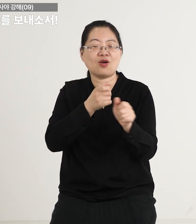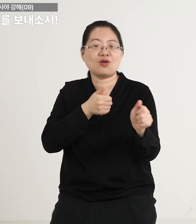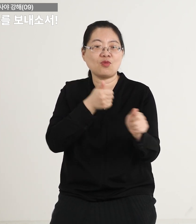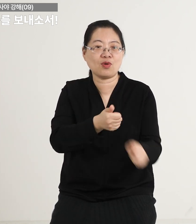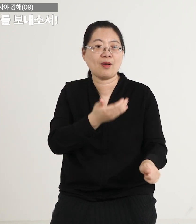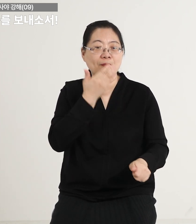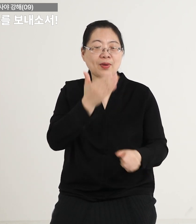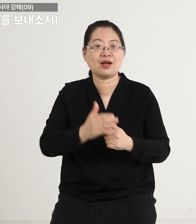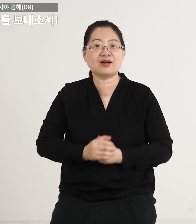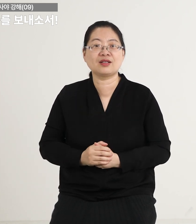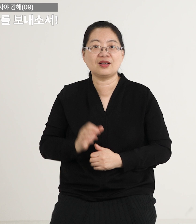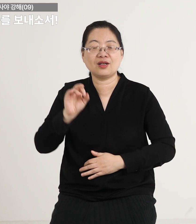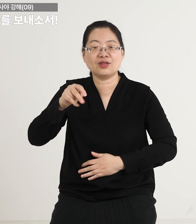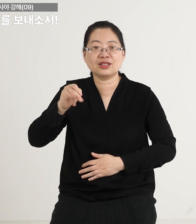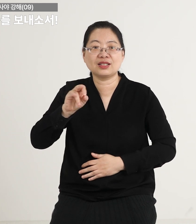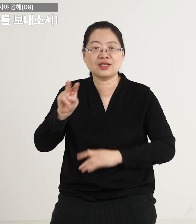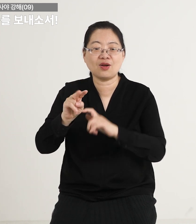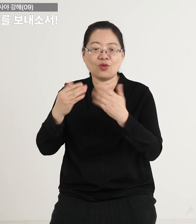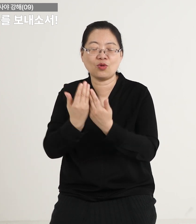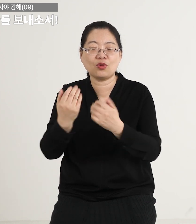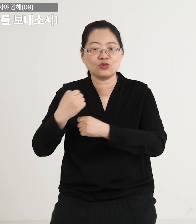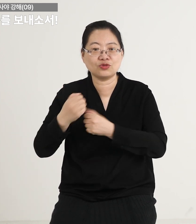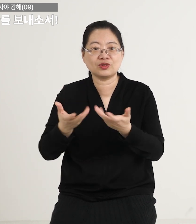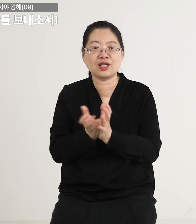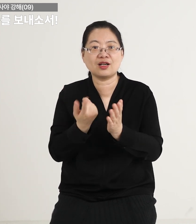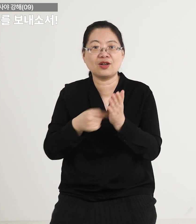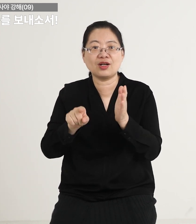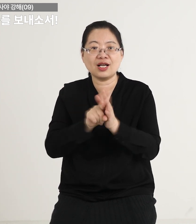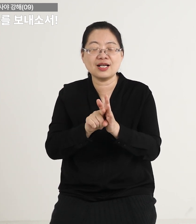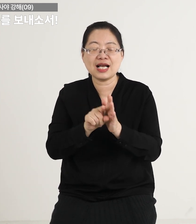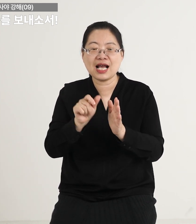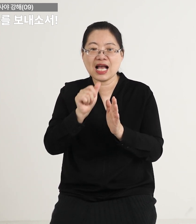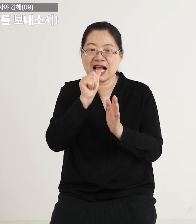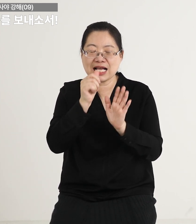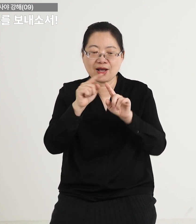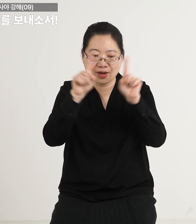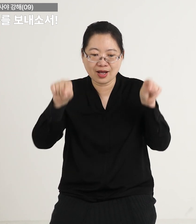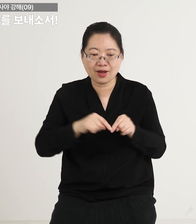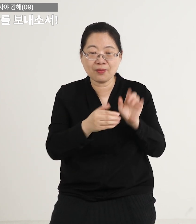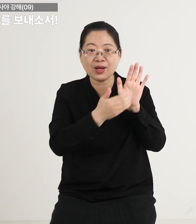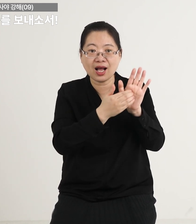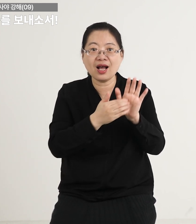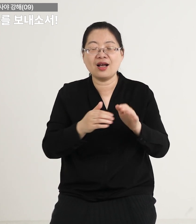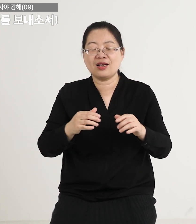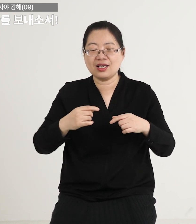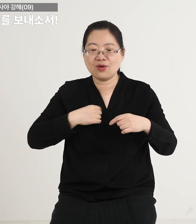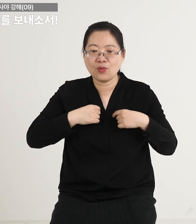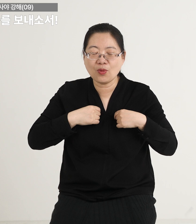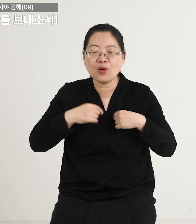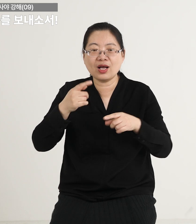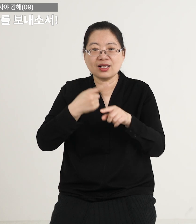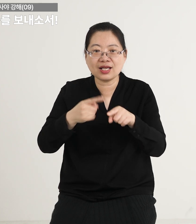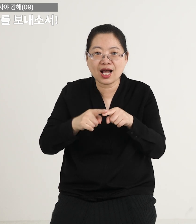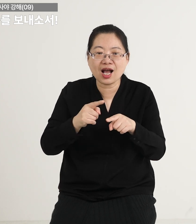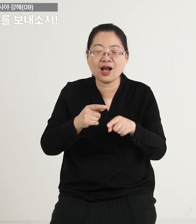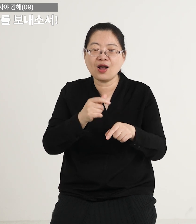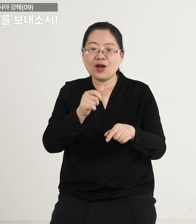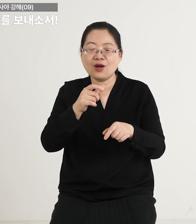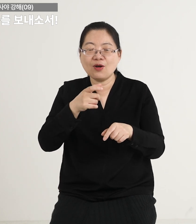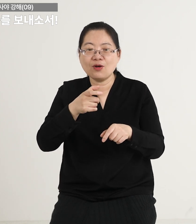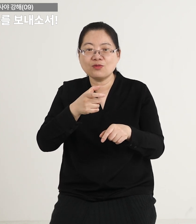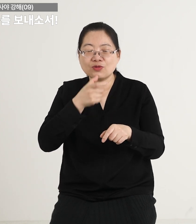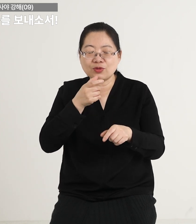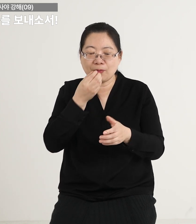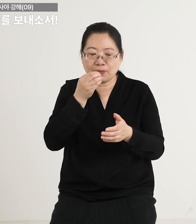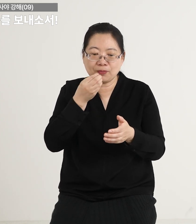자이며 우시아가 그의 온 군대를 위하여 방패와 창과 투구와 갑옷과 활과 물맷돌을